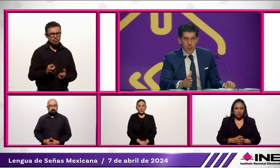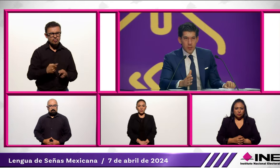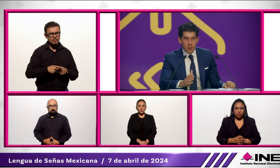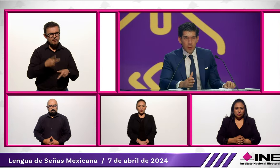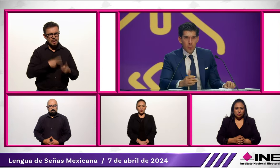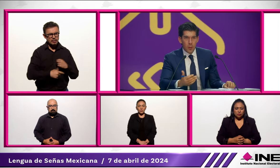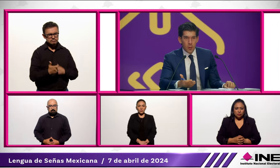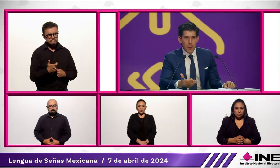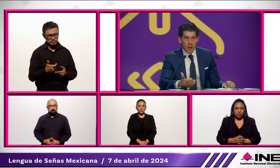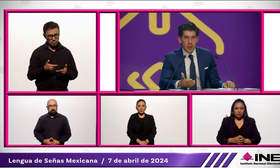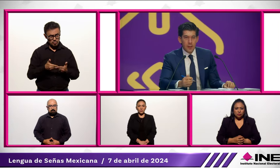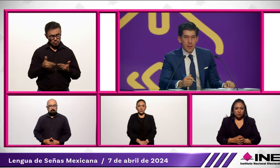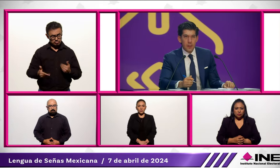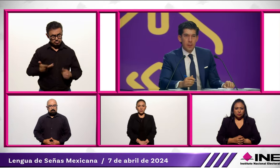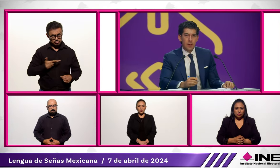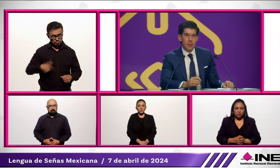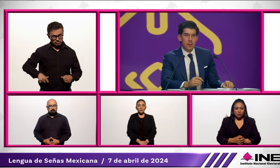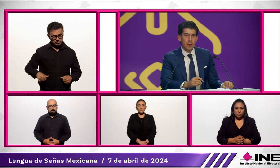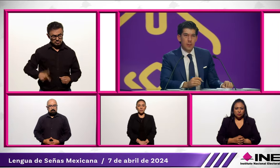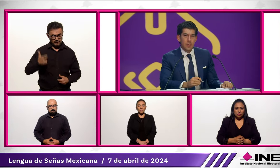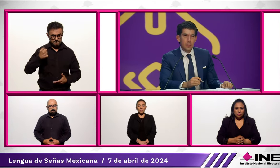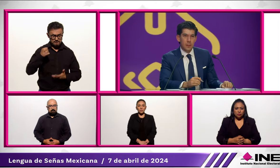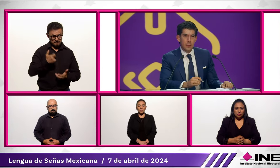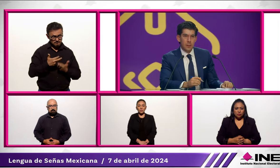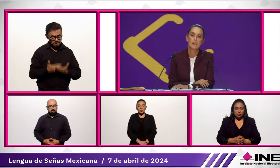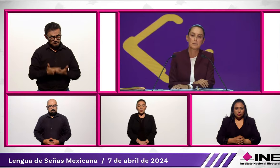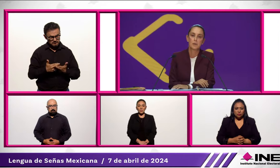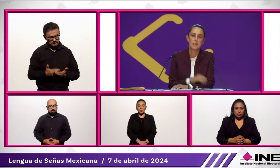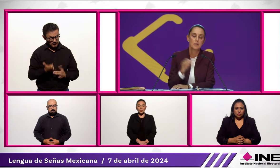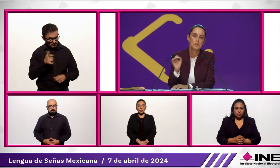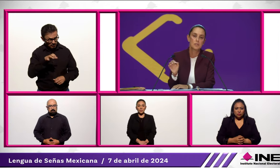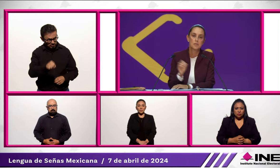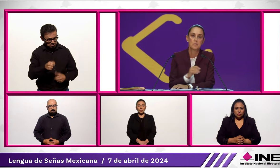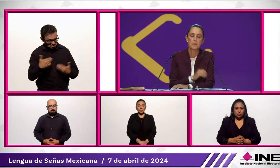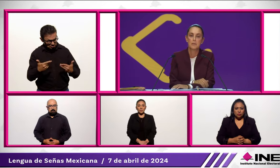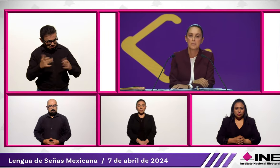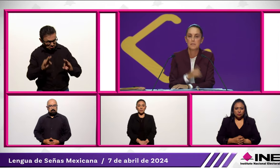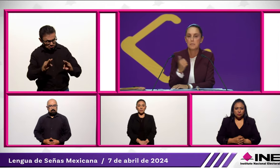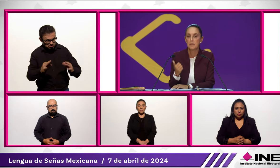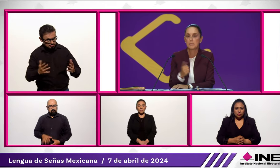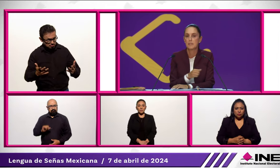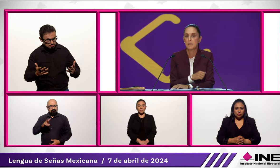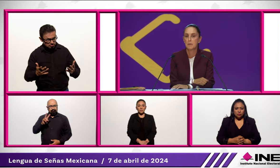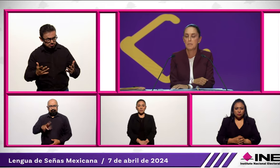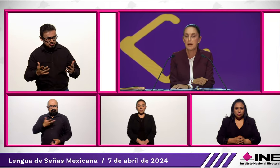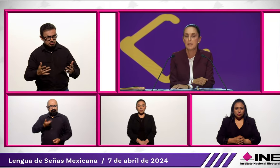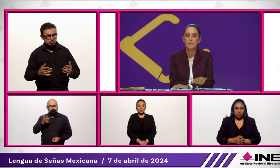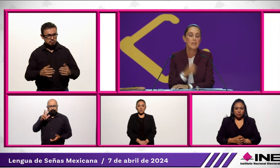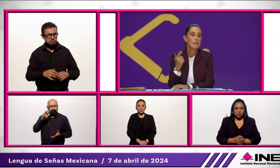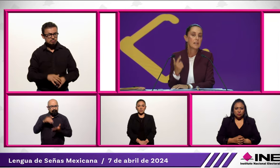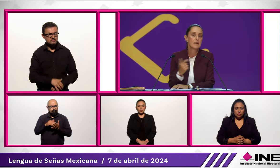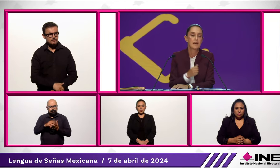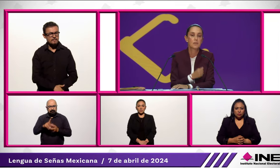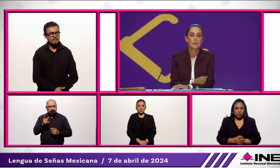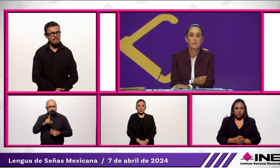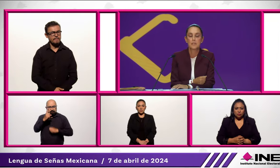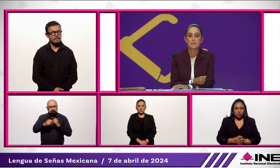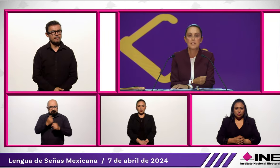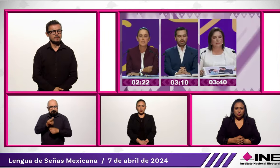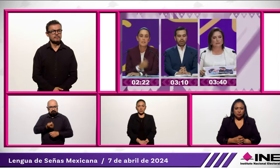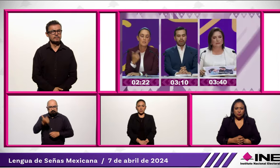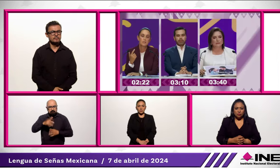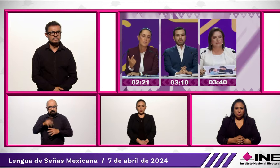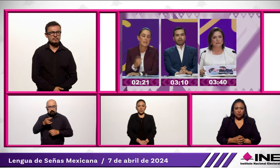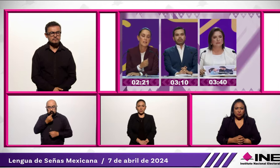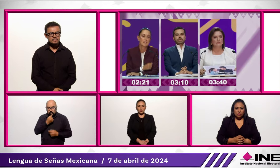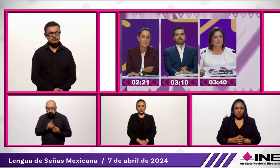el presupuesto que hoy por hoy hay? Por supuesto, alcanza por el presupuesto. En el caso de las mujeres son 18 mil millones de pesos en el primer año. En el caso de los niños